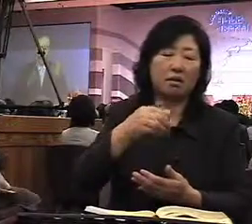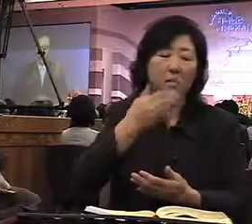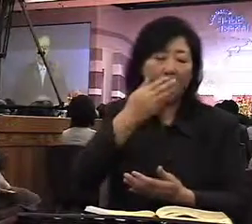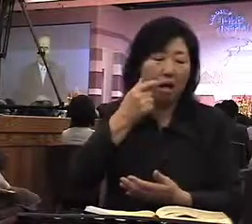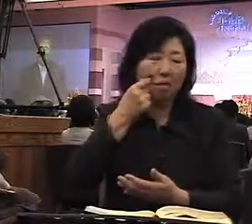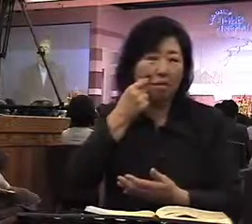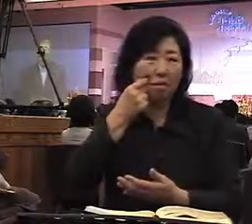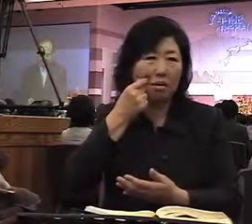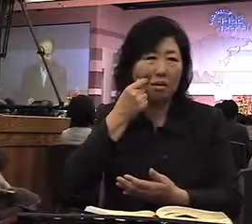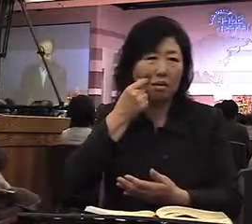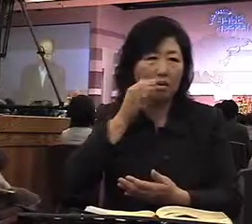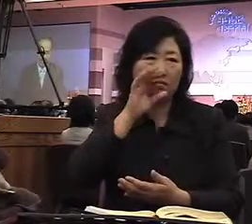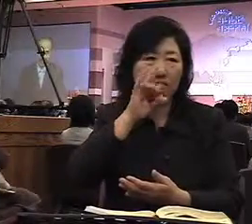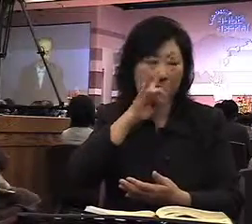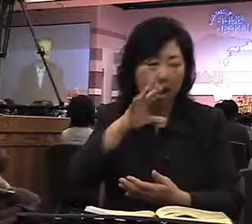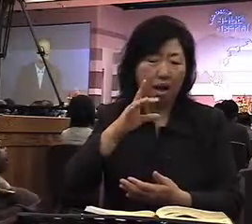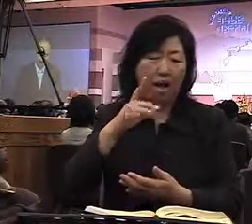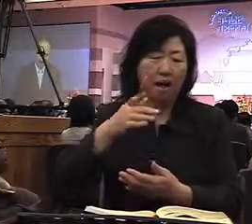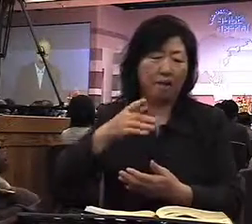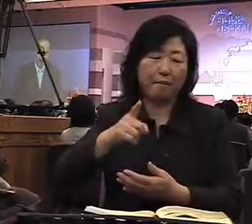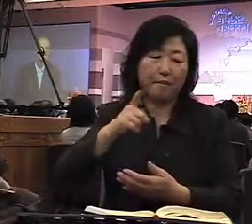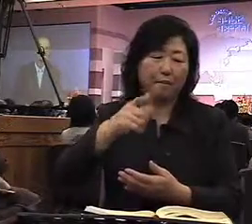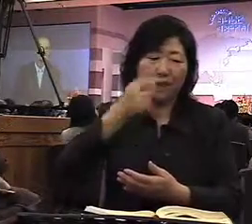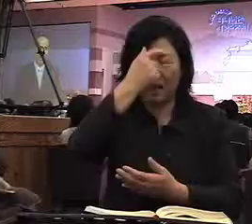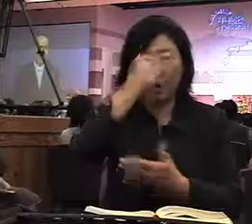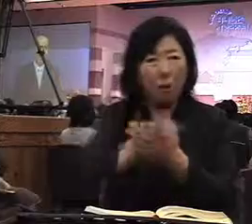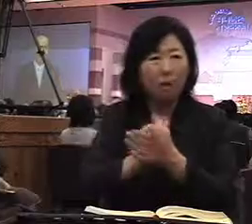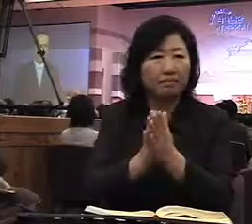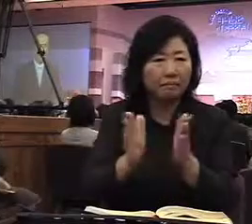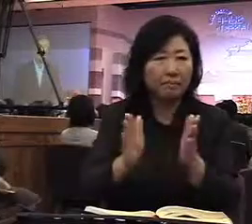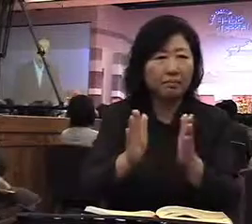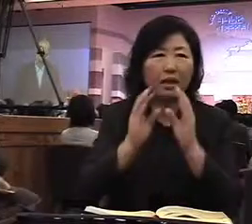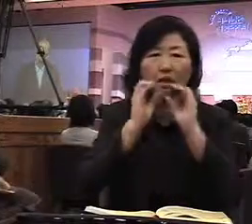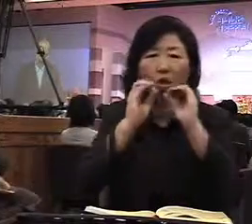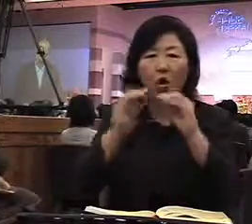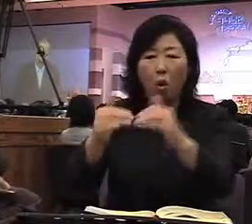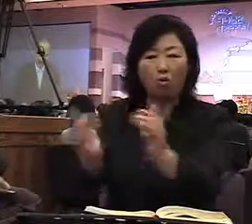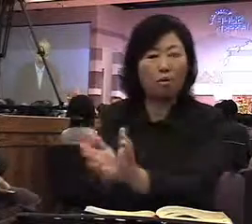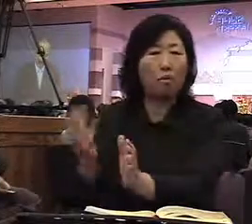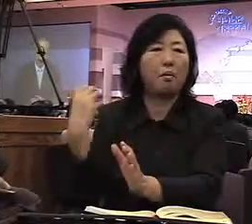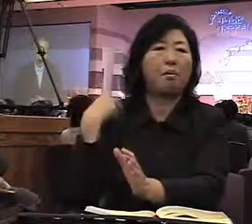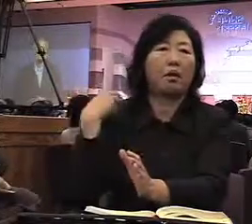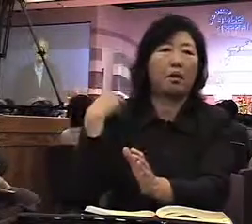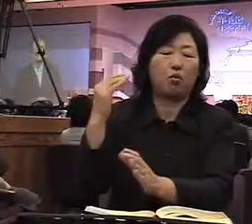때문에 가능하다. 저는 그래서 미국의 선교부도 맡게 되었습니다. 그렇습니다.